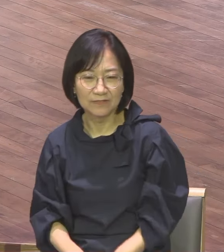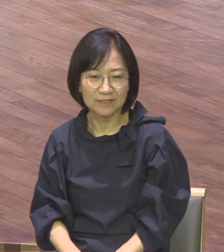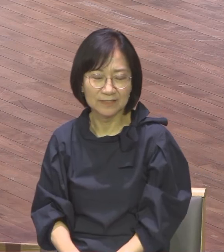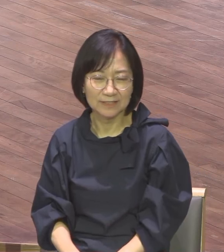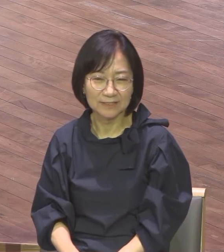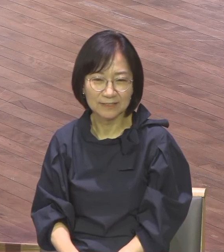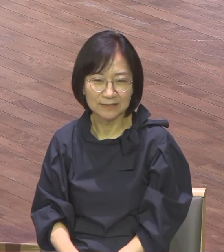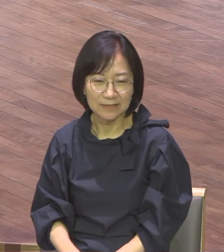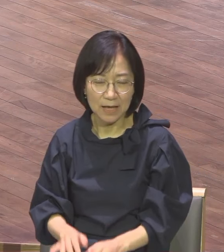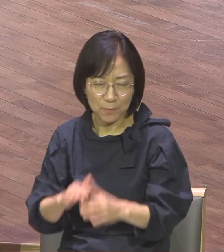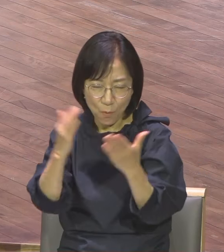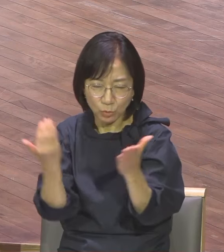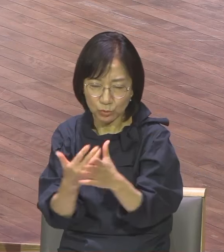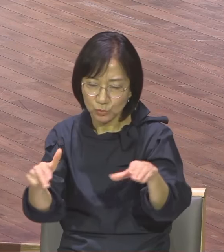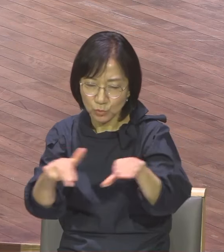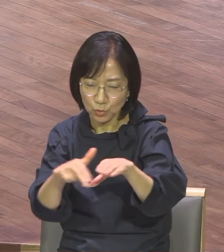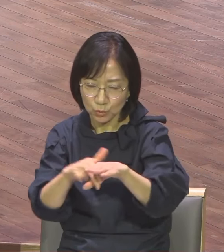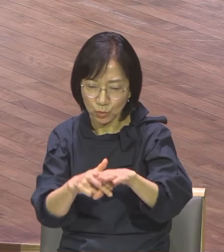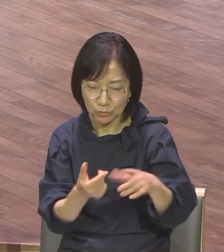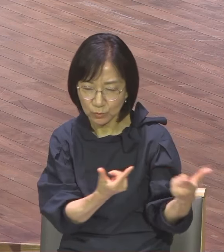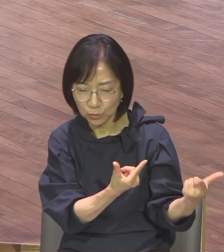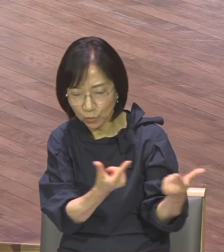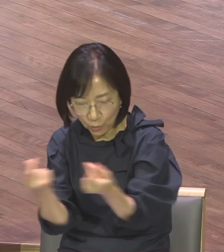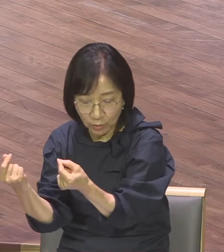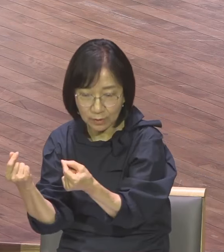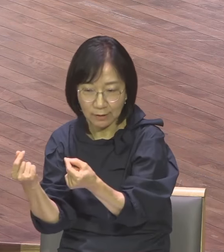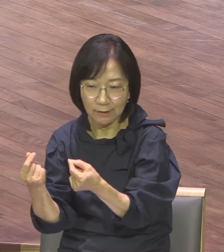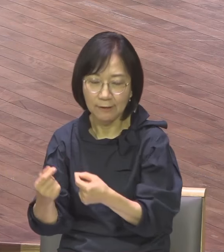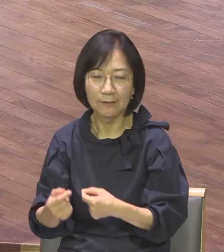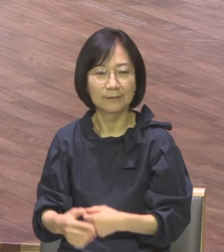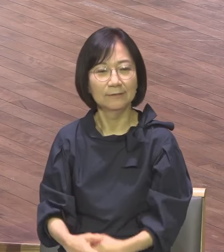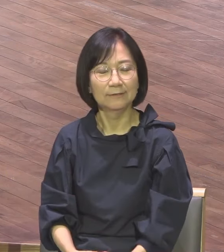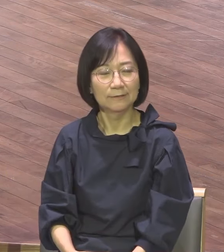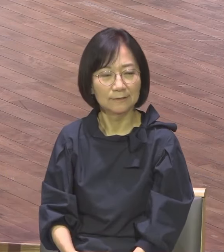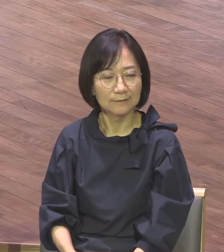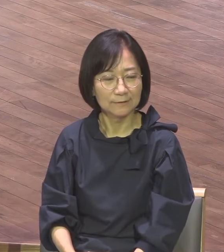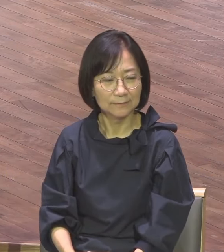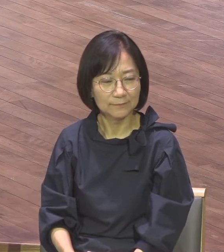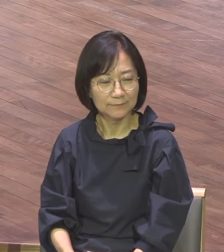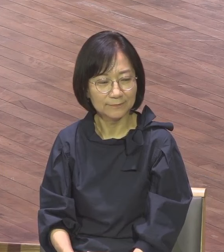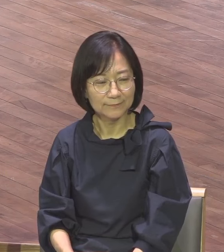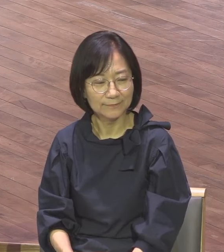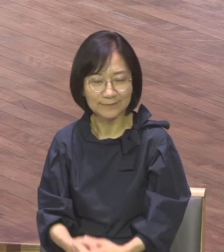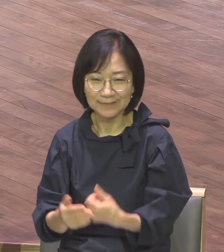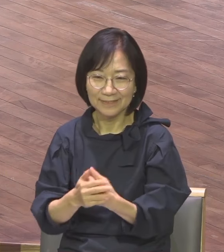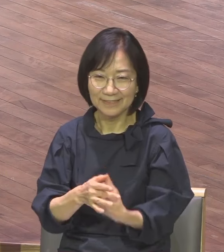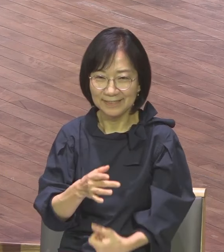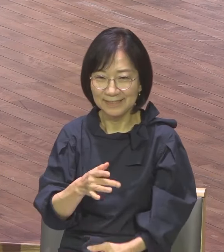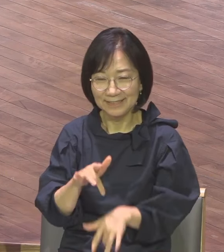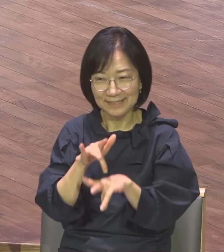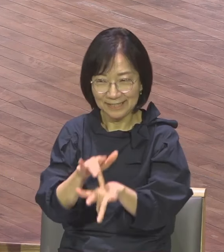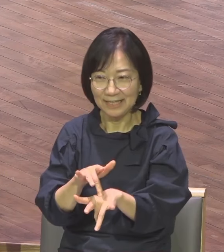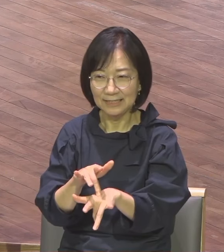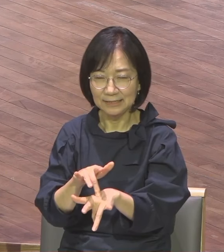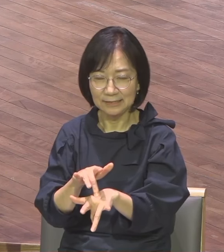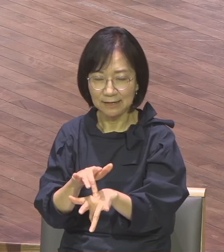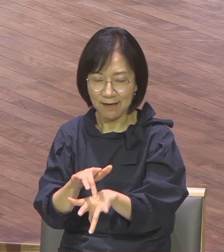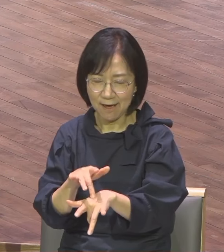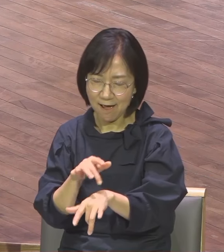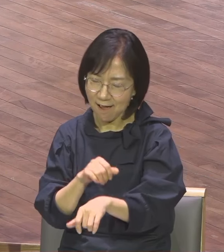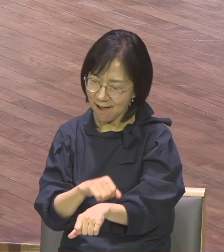모든 종교는 다 하나다. 그러니까 사단이 막 기가 막히게 만든 작품이라고